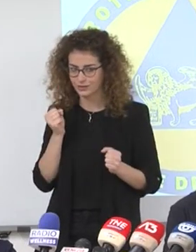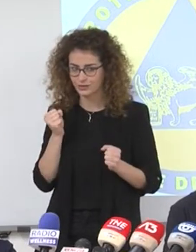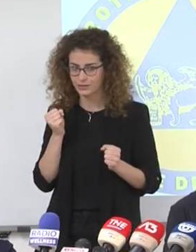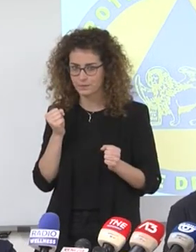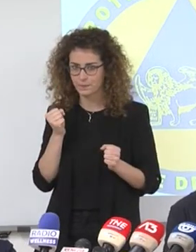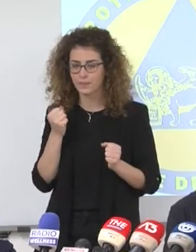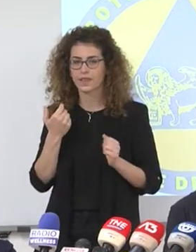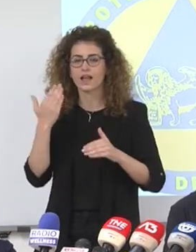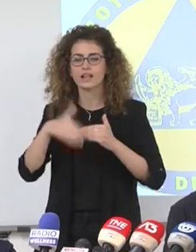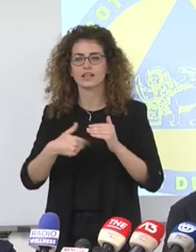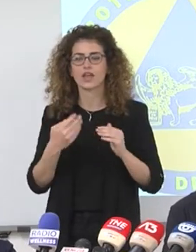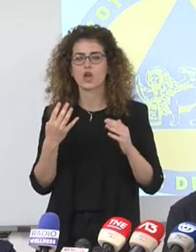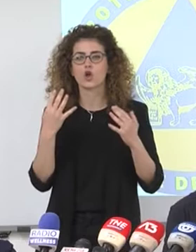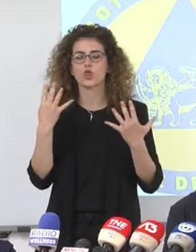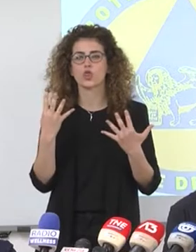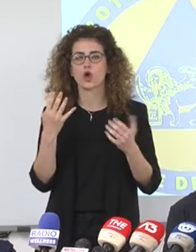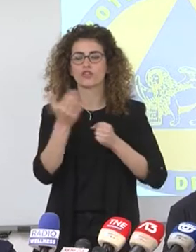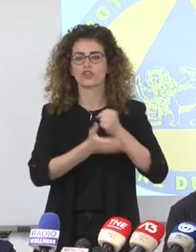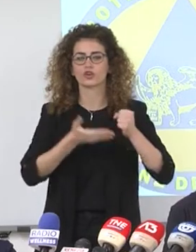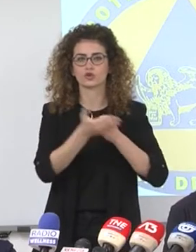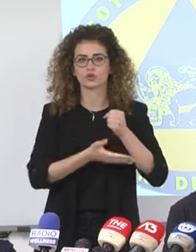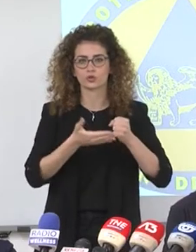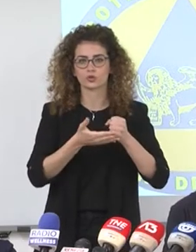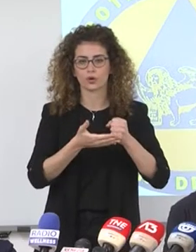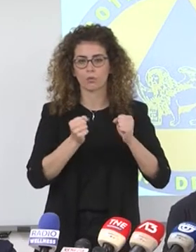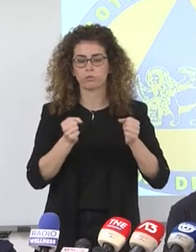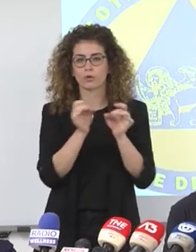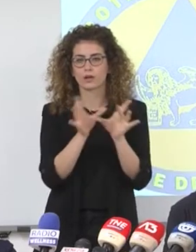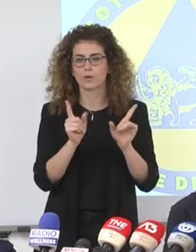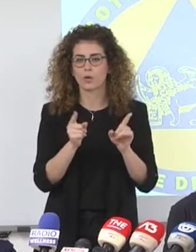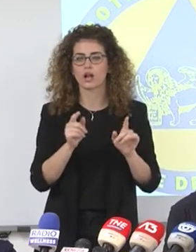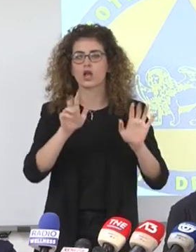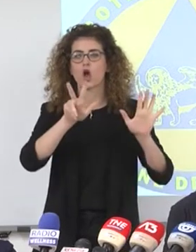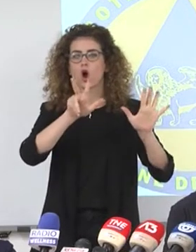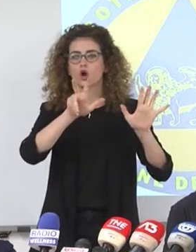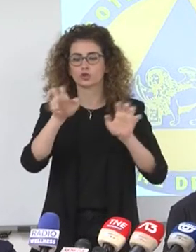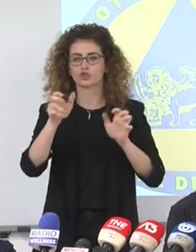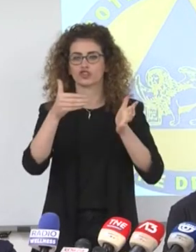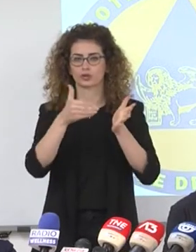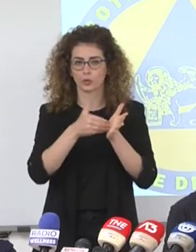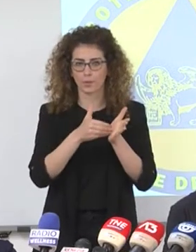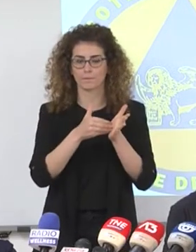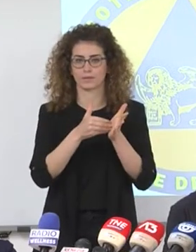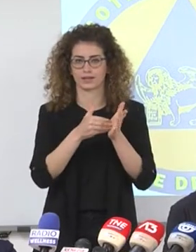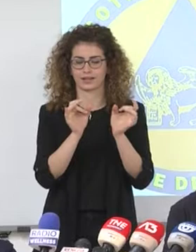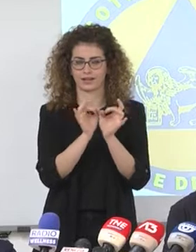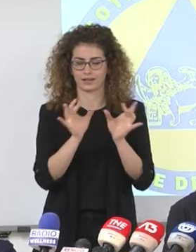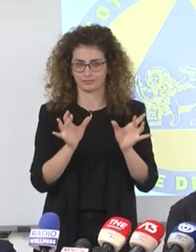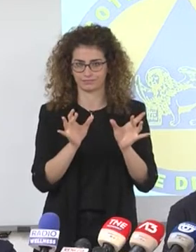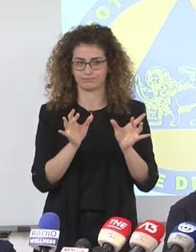fino al 9 giugno, dando disponibilità di 800.000 posti, che è esattamente la corte